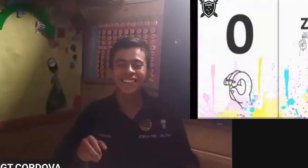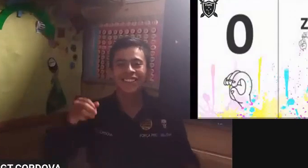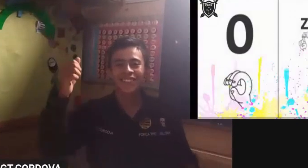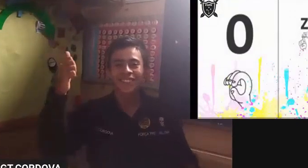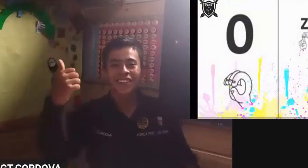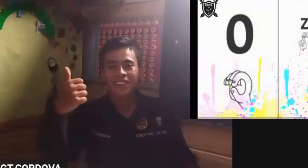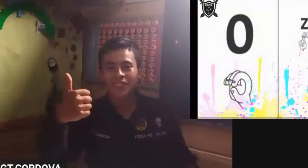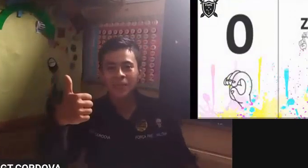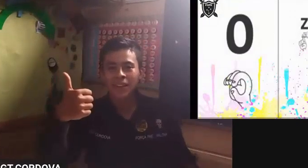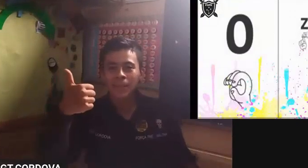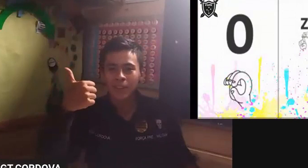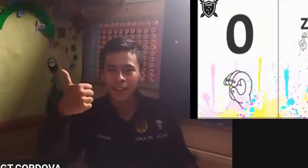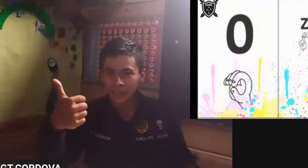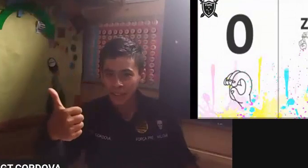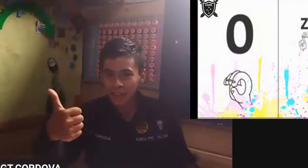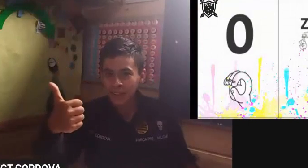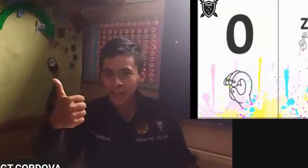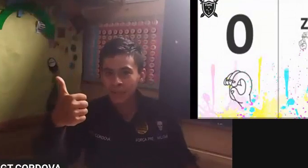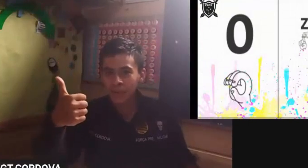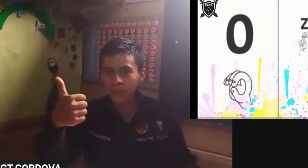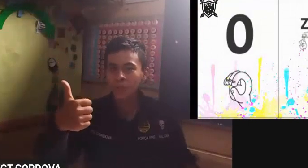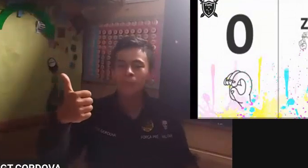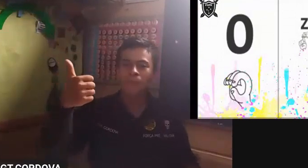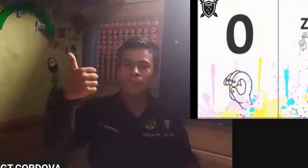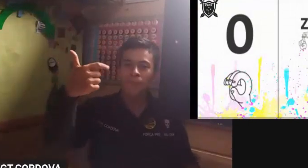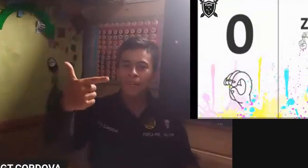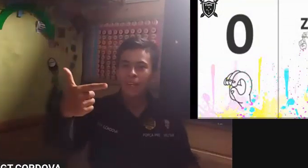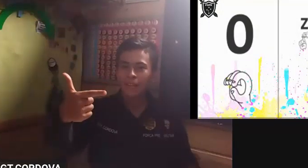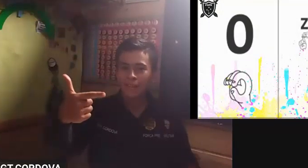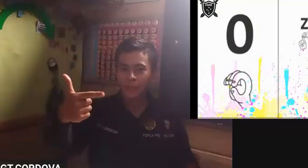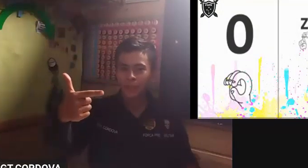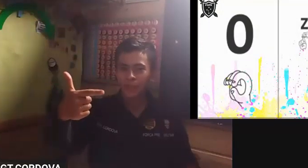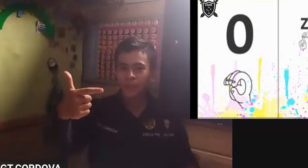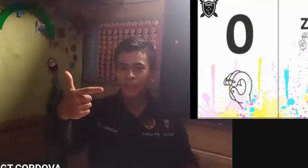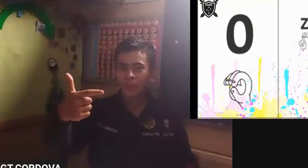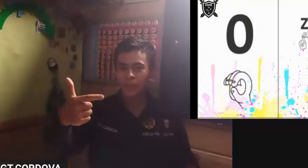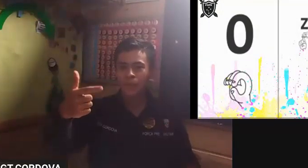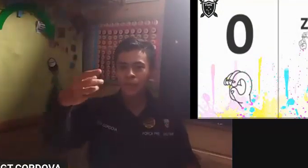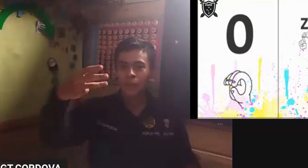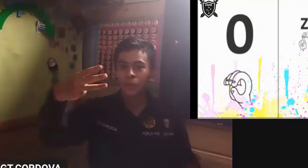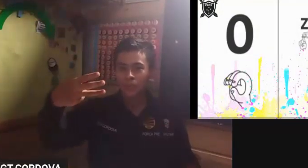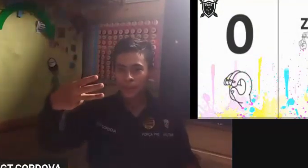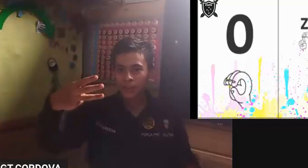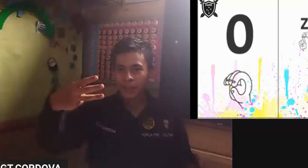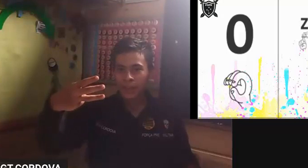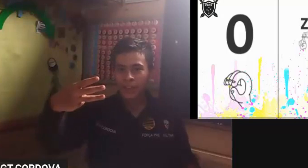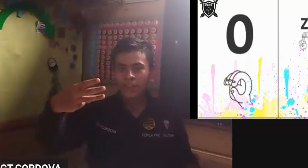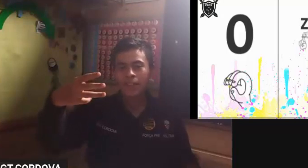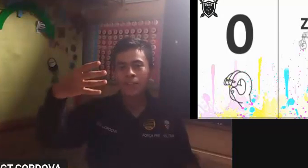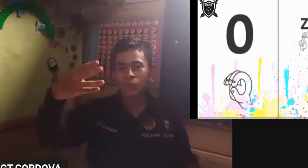Então, vamos recapitular. Esse aqui é o número 1, esse é o número 2, número 3,